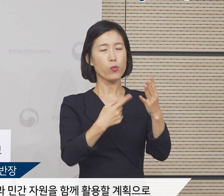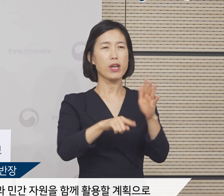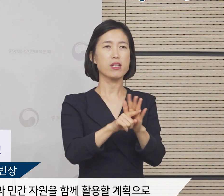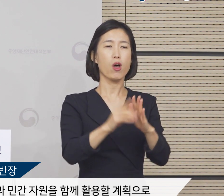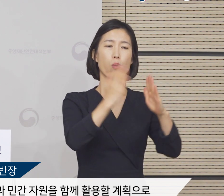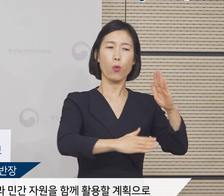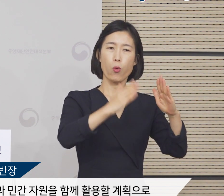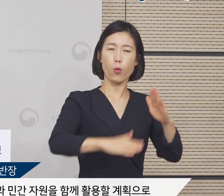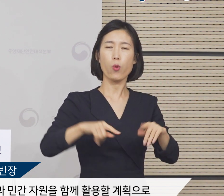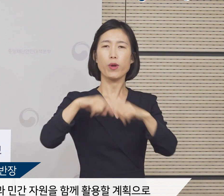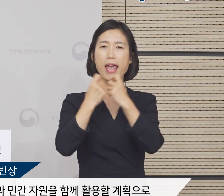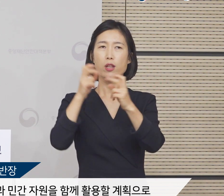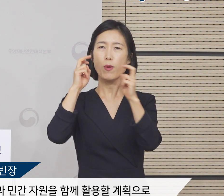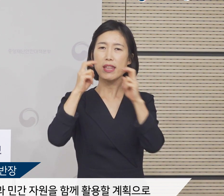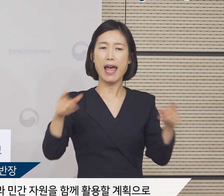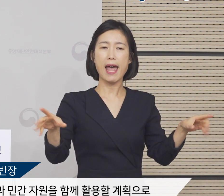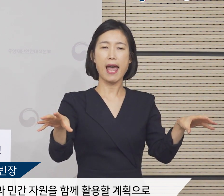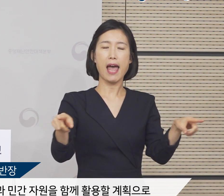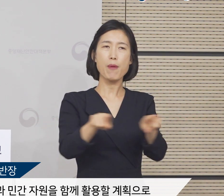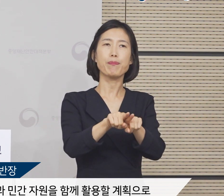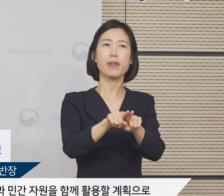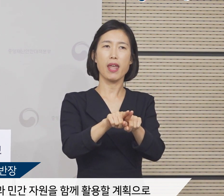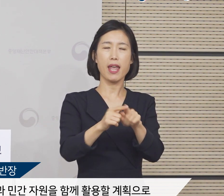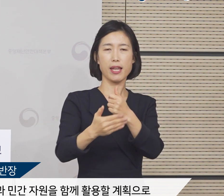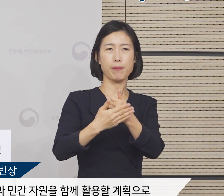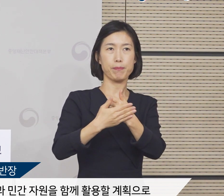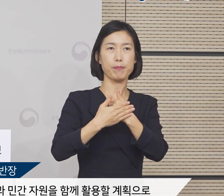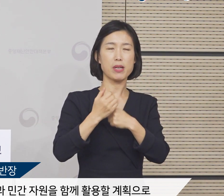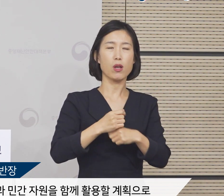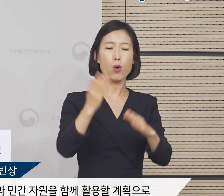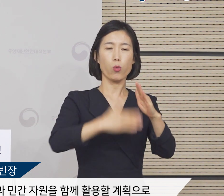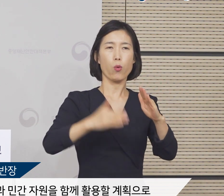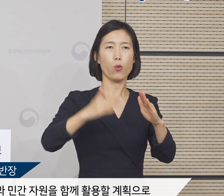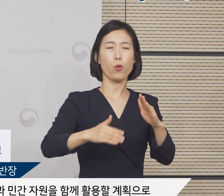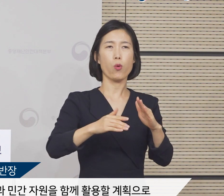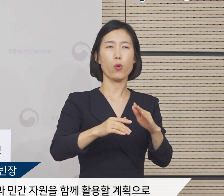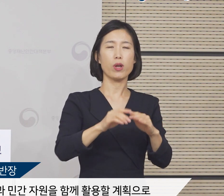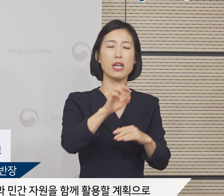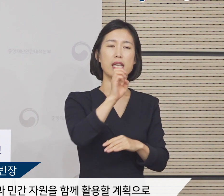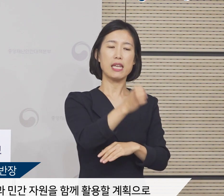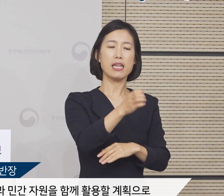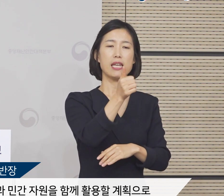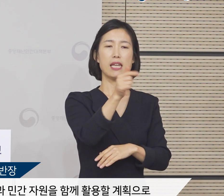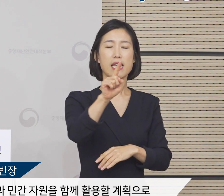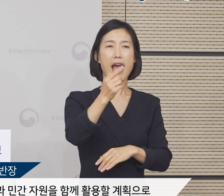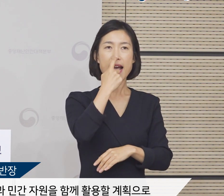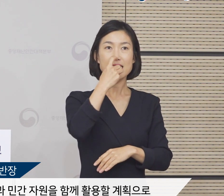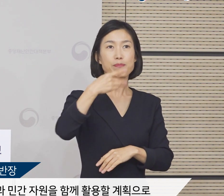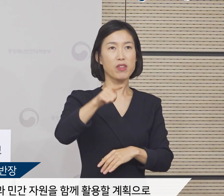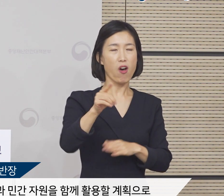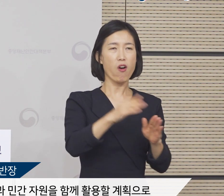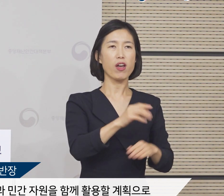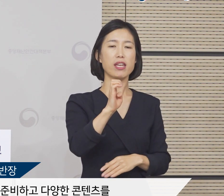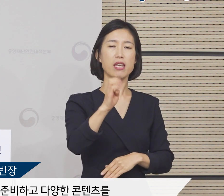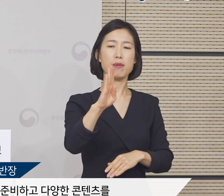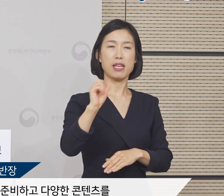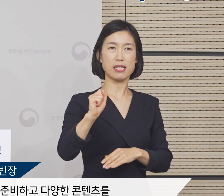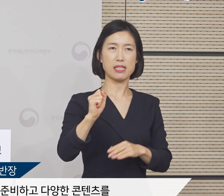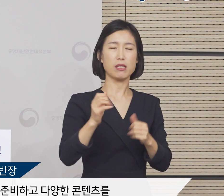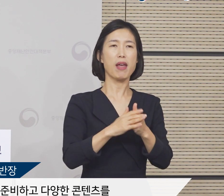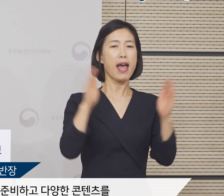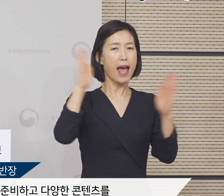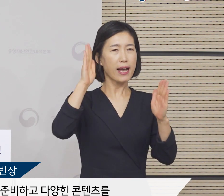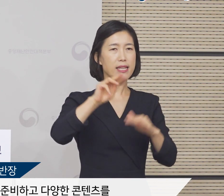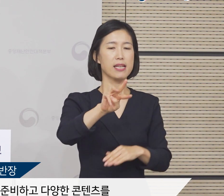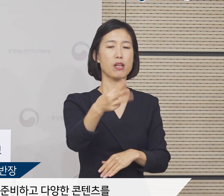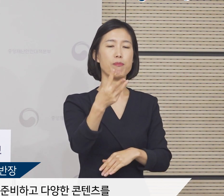민간 자원을 함께 활용할 계획으로 공공 플랫폼인 e학습트 및 EBS 온라인 클래스는 학생